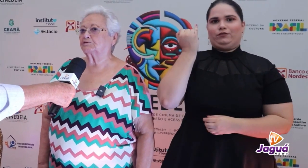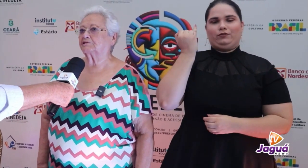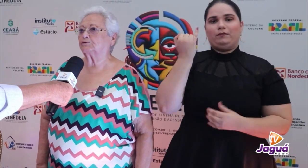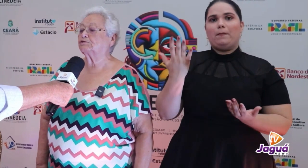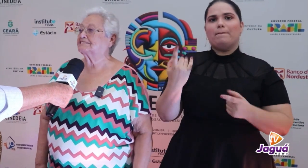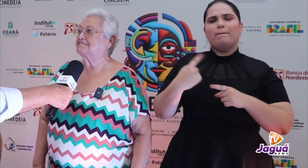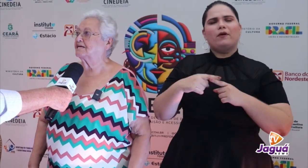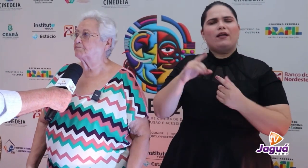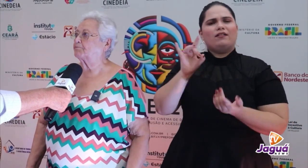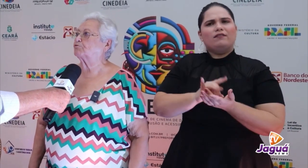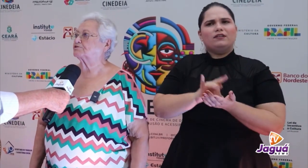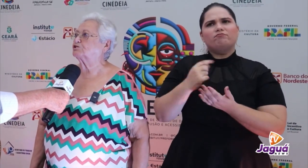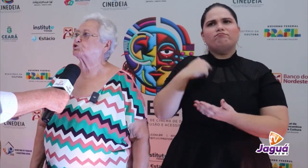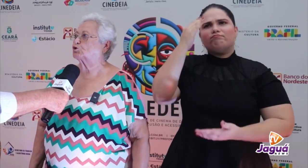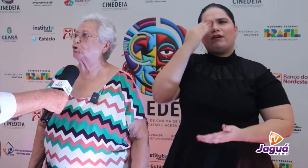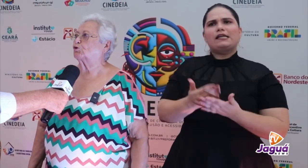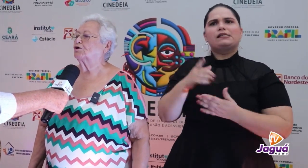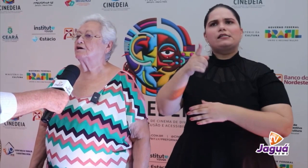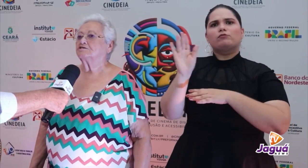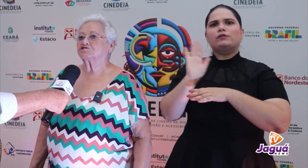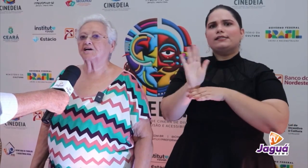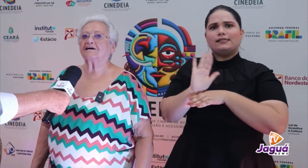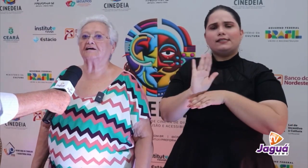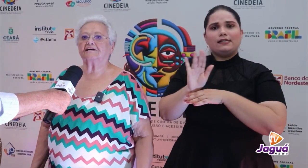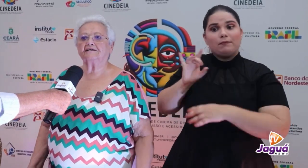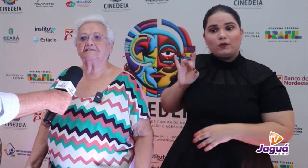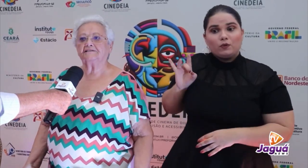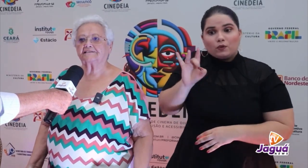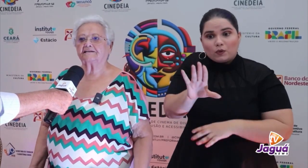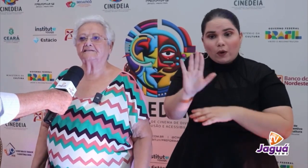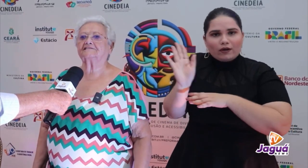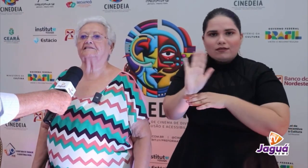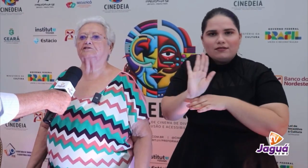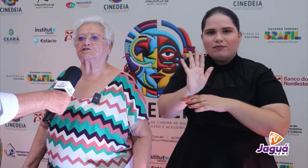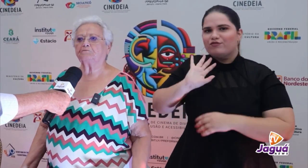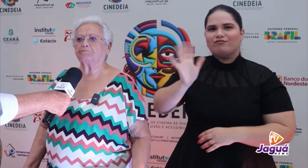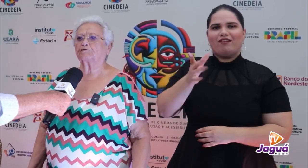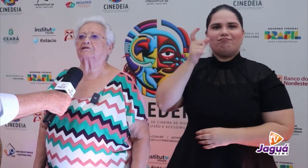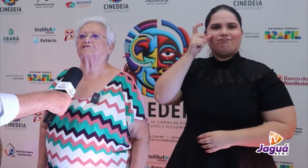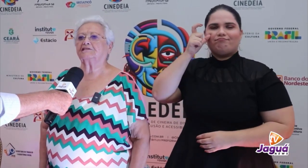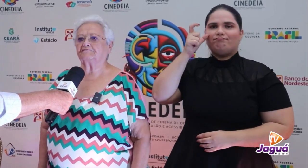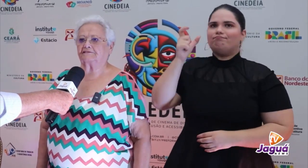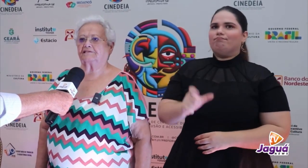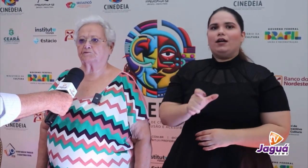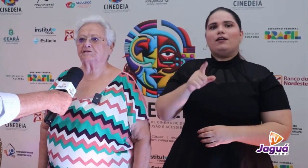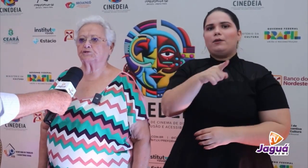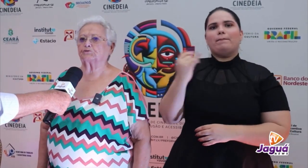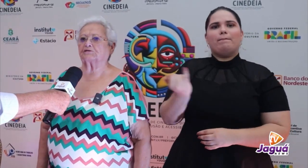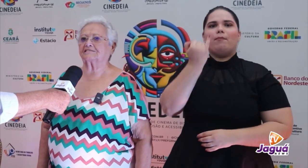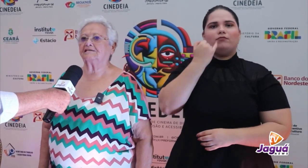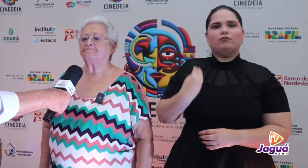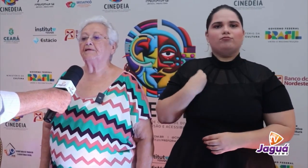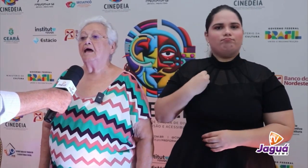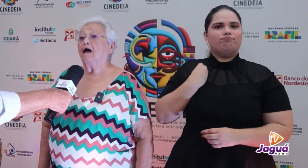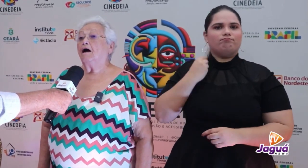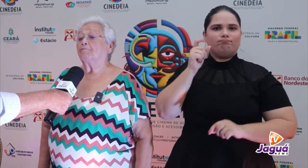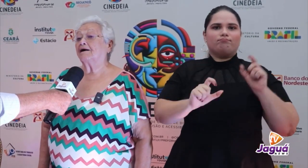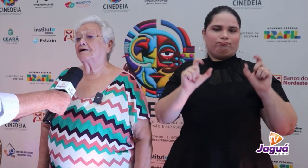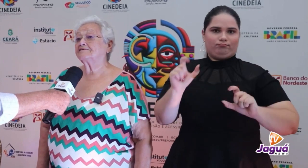eu acho que o cinema, por si só, já é interessante e importante na vida das pessoas,